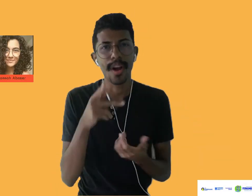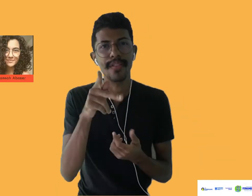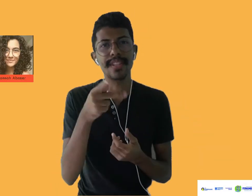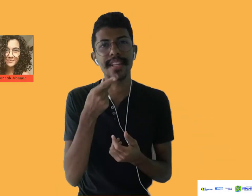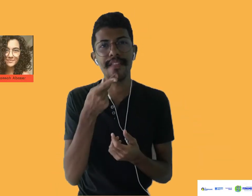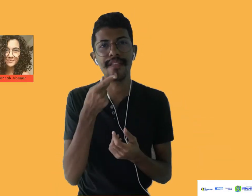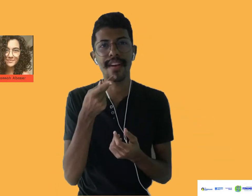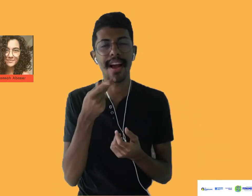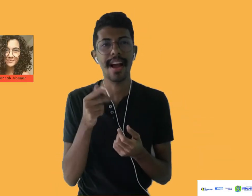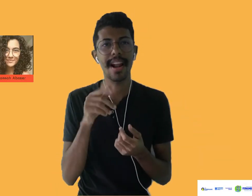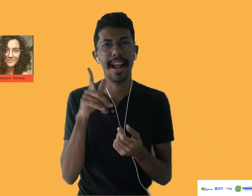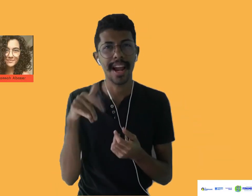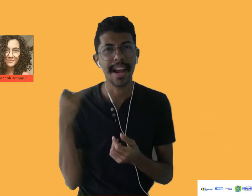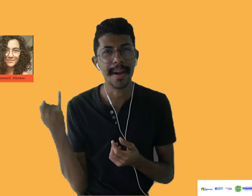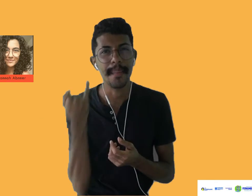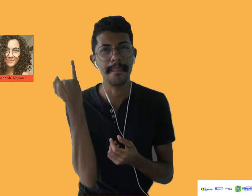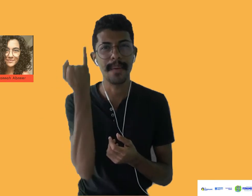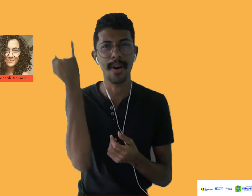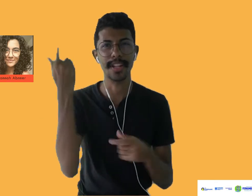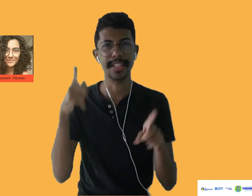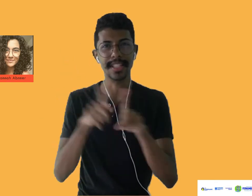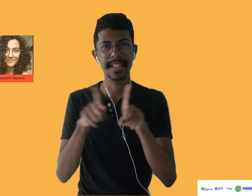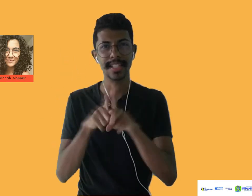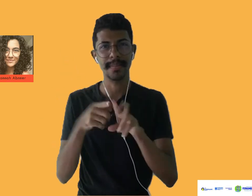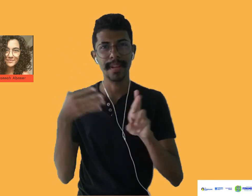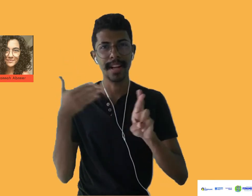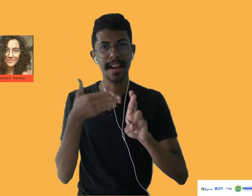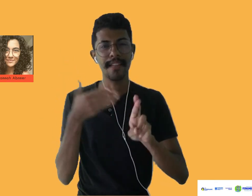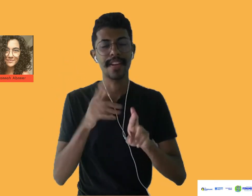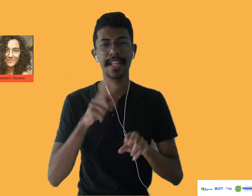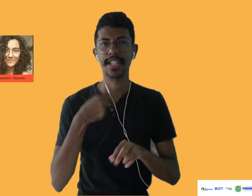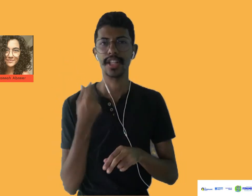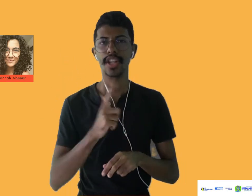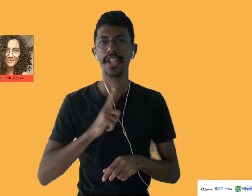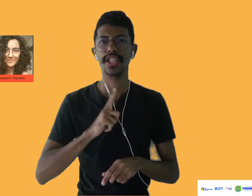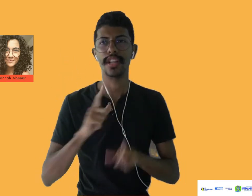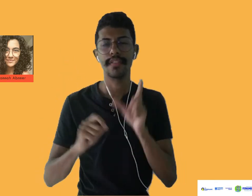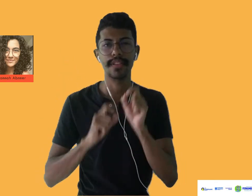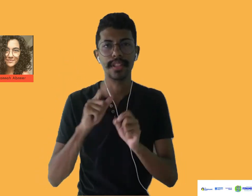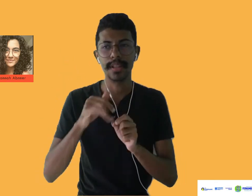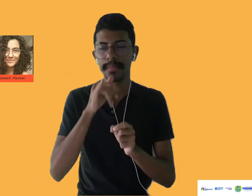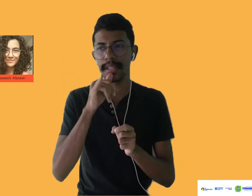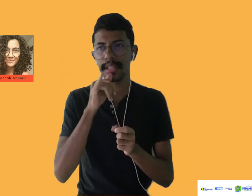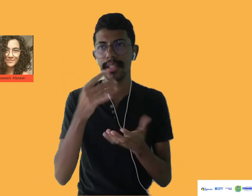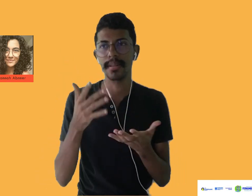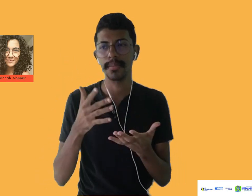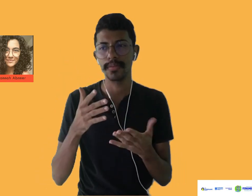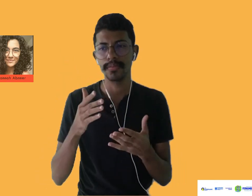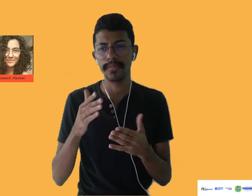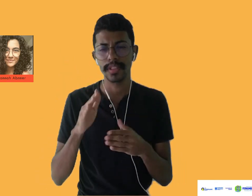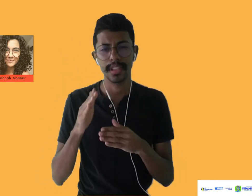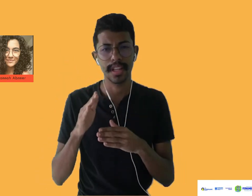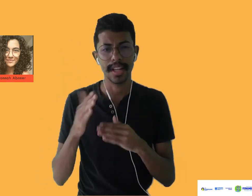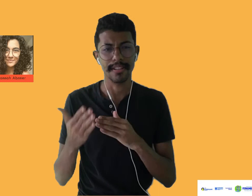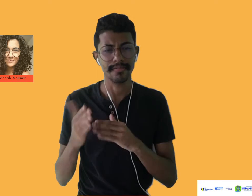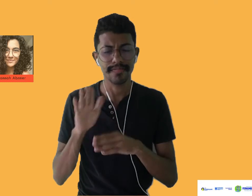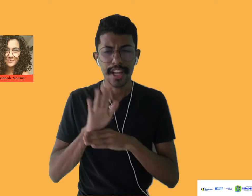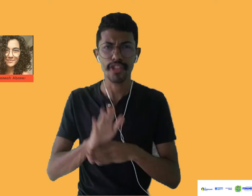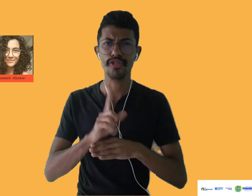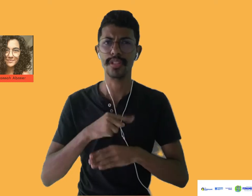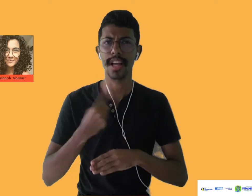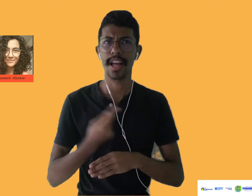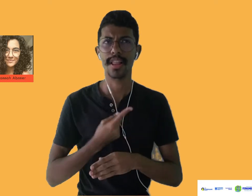Bom, e quando você fala, né, assim, a importância também da referência, a gente teve uma de fazer a